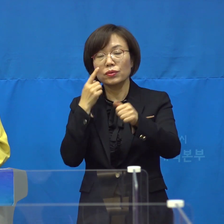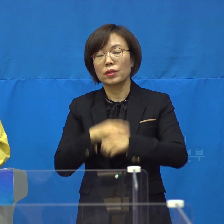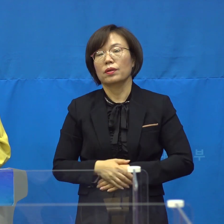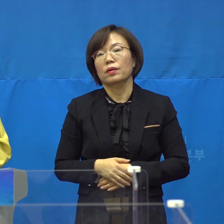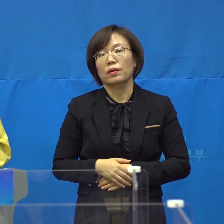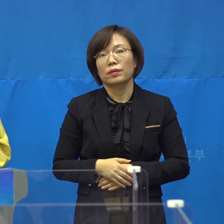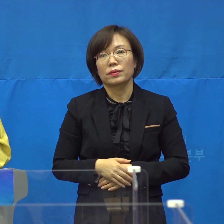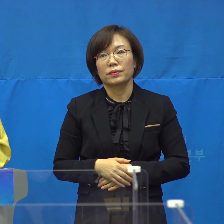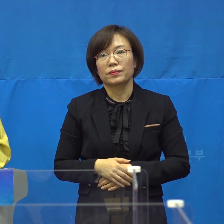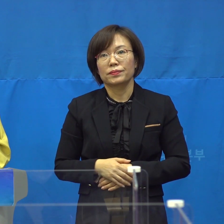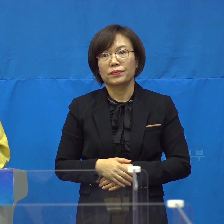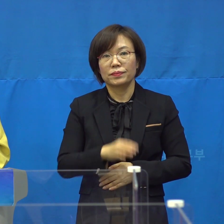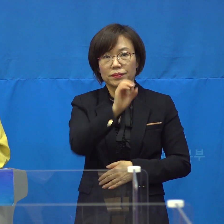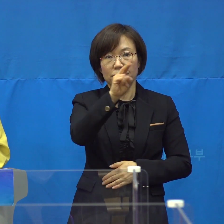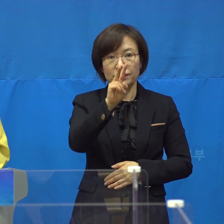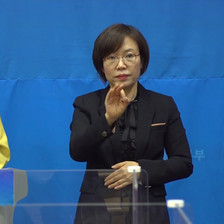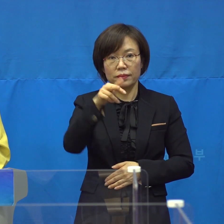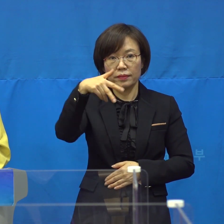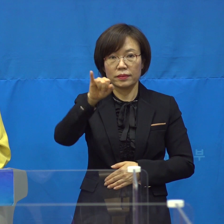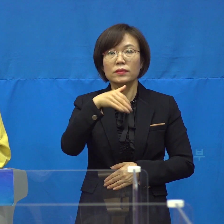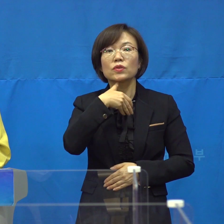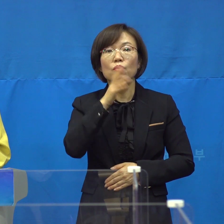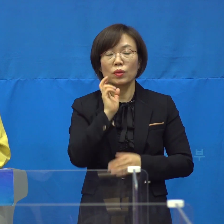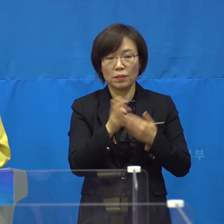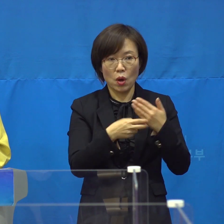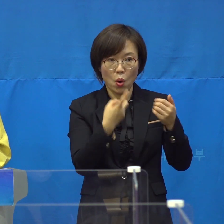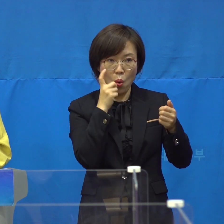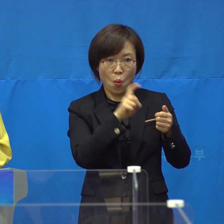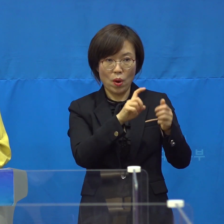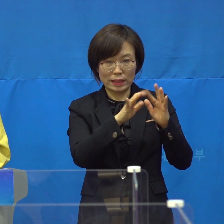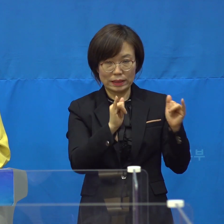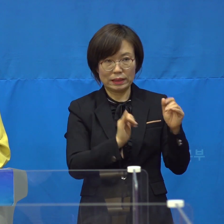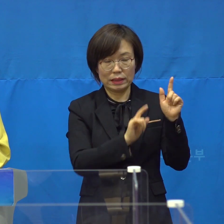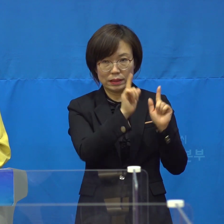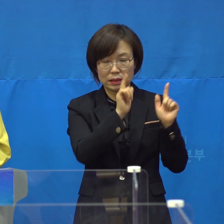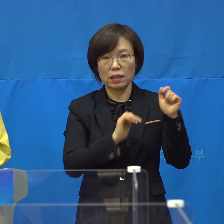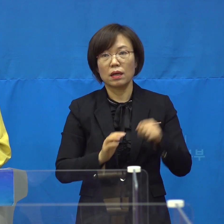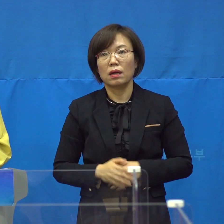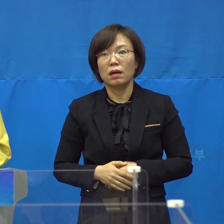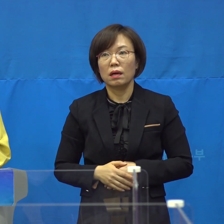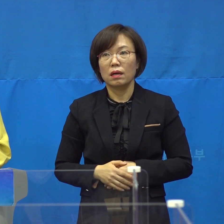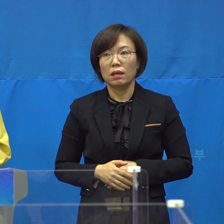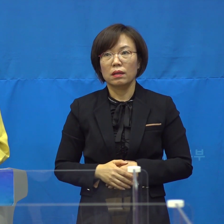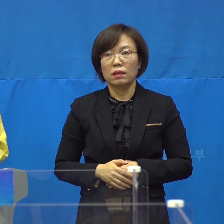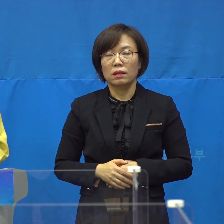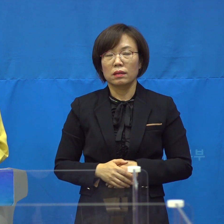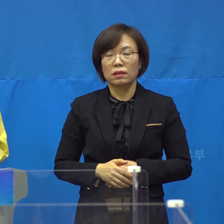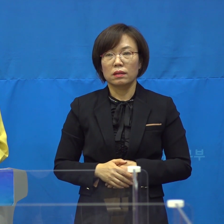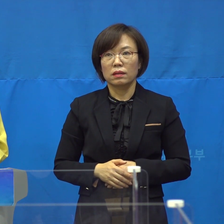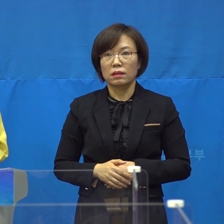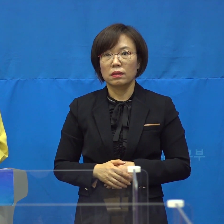다음에 21페이지입니다. 양지요양병원 관련 확진자 현황입니다.